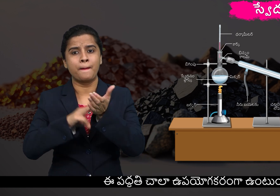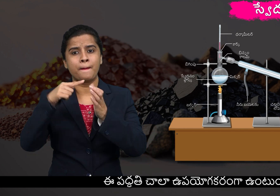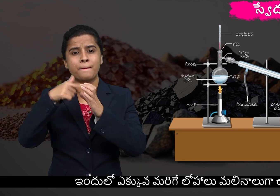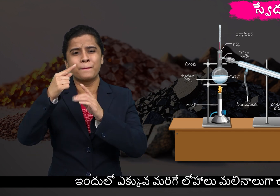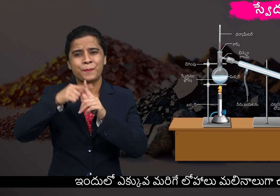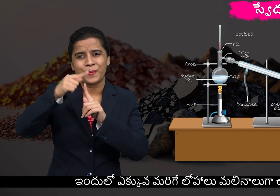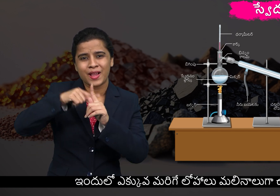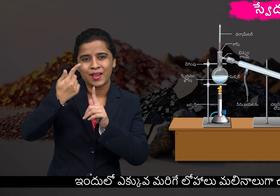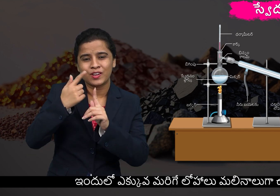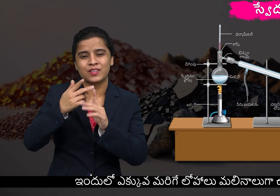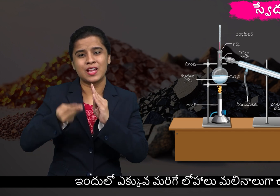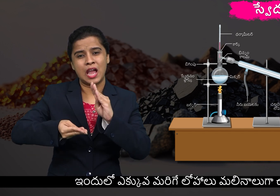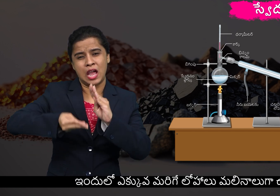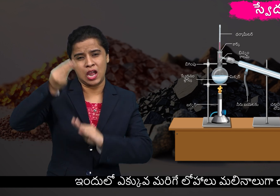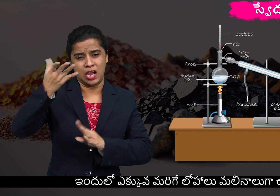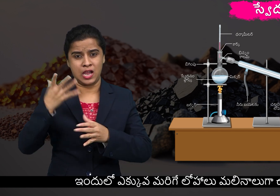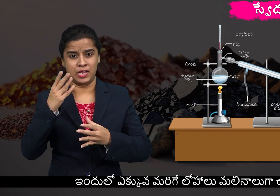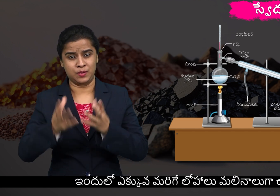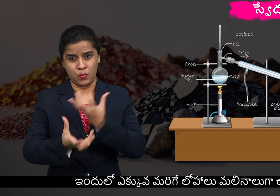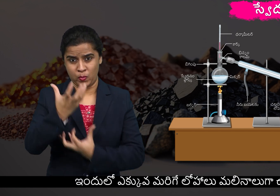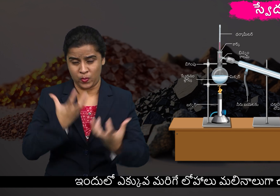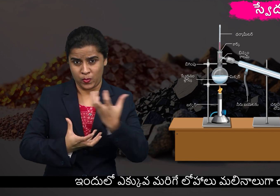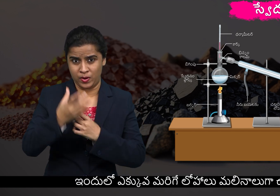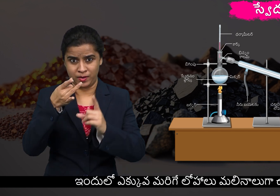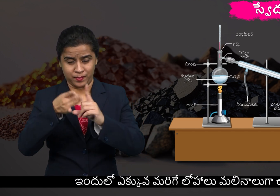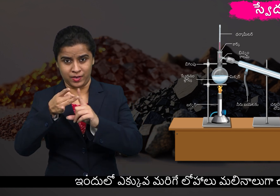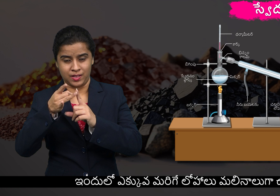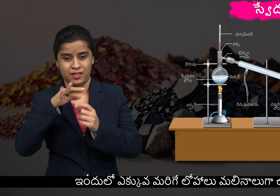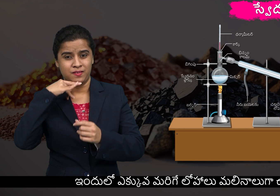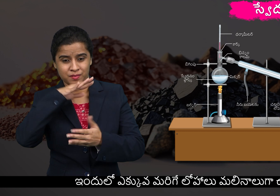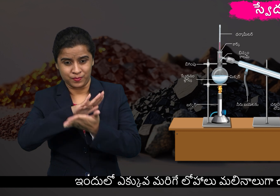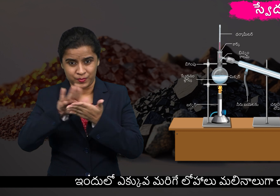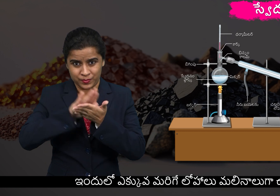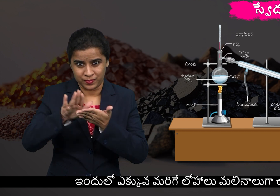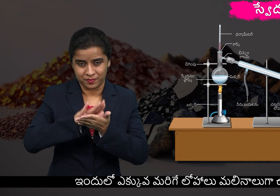ఉంటుంది. ఇందులో ఎక్కువ మరిగే లోహాలు మలినాలుగా ఉంటాయి.